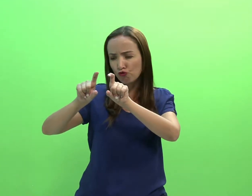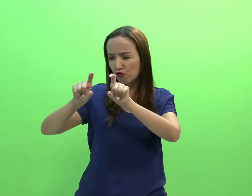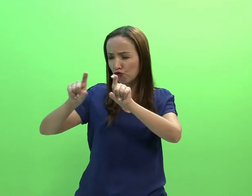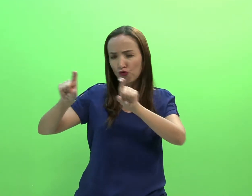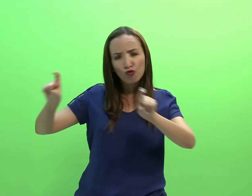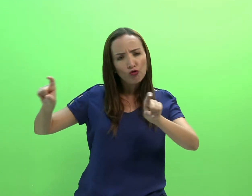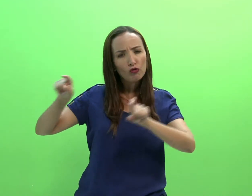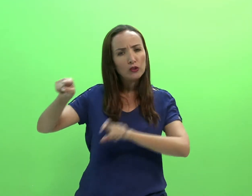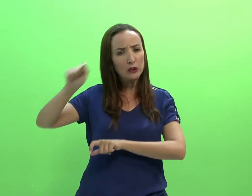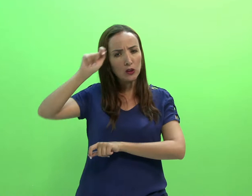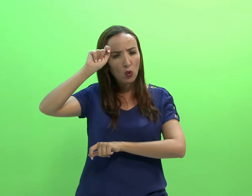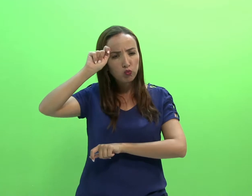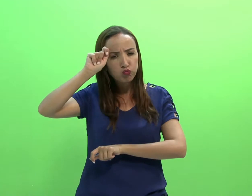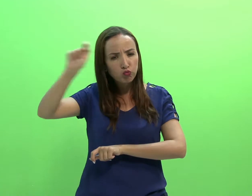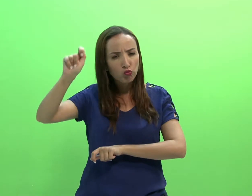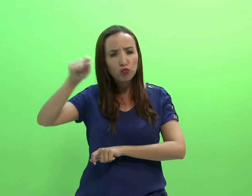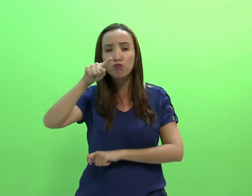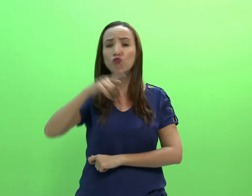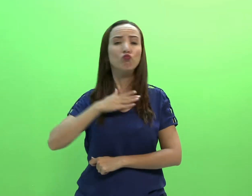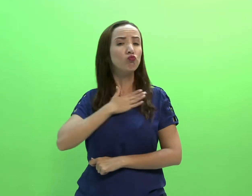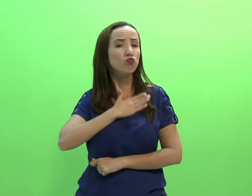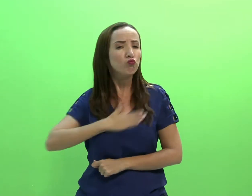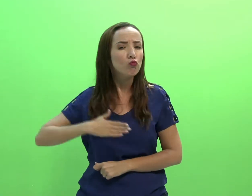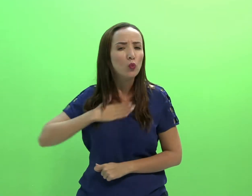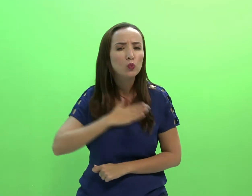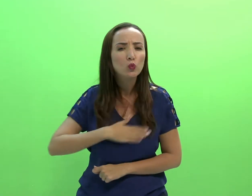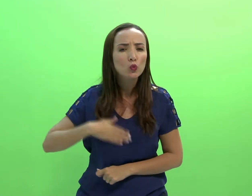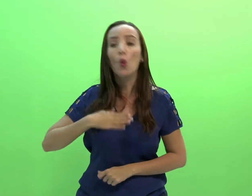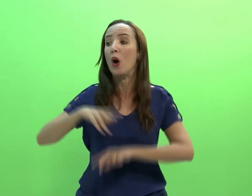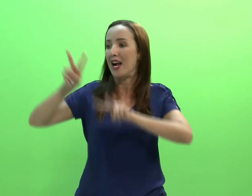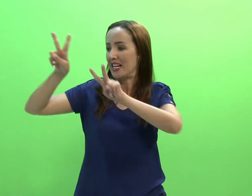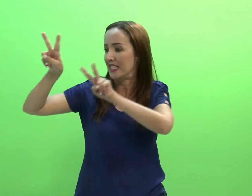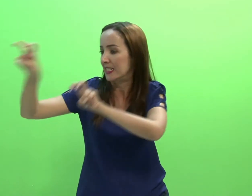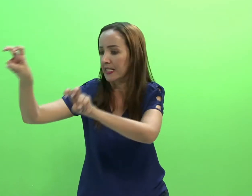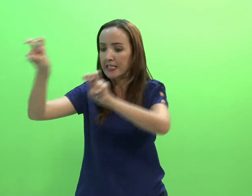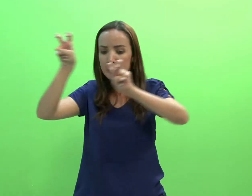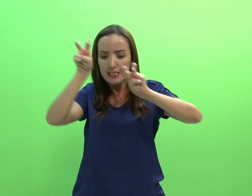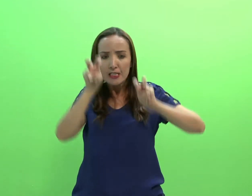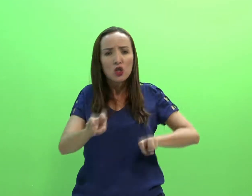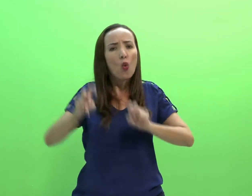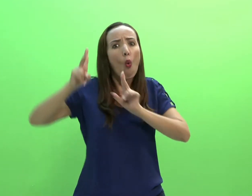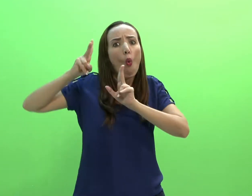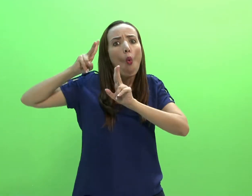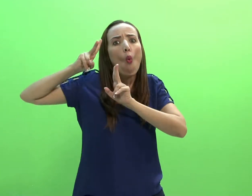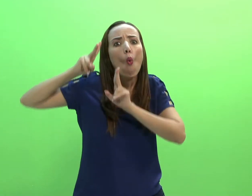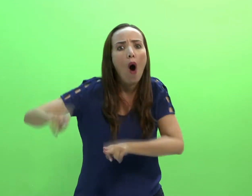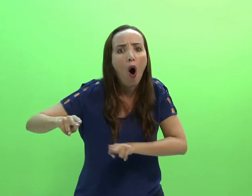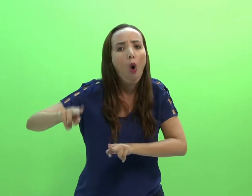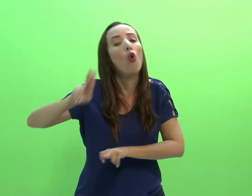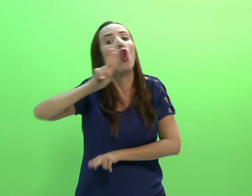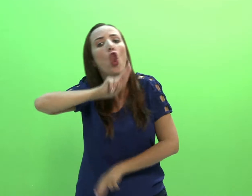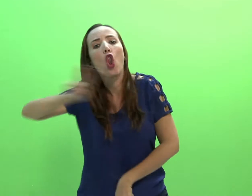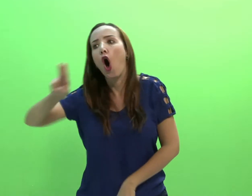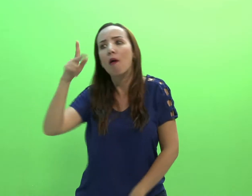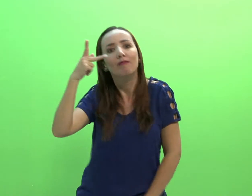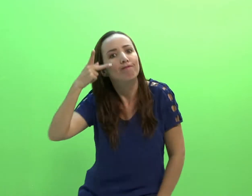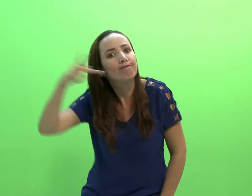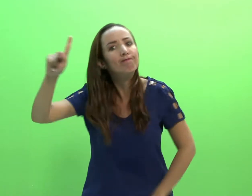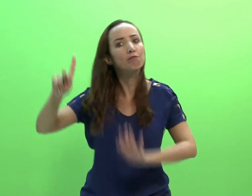você vê um trecho de um determinado autor que você gostou, retira esse trecho da mesma